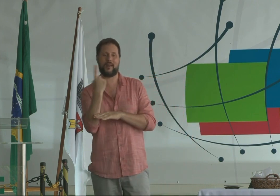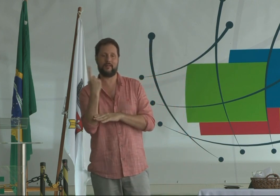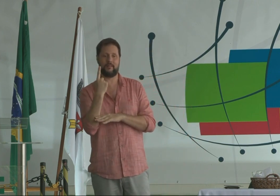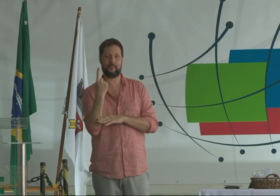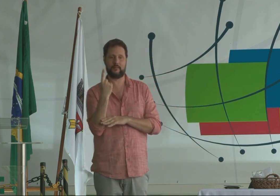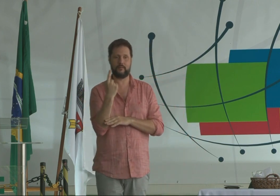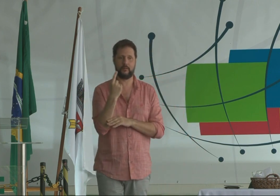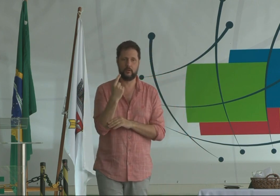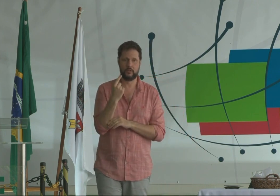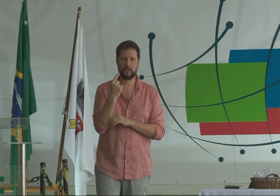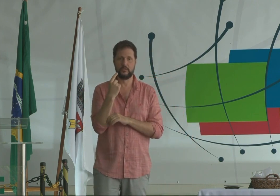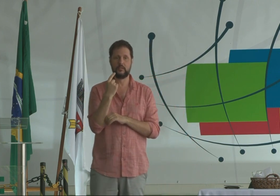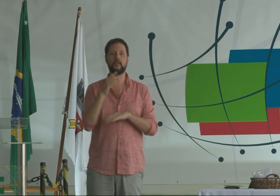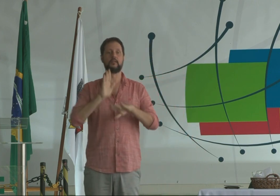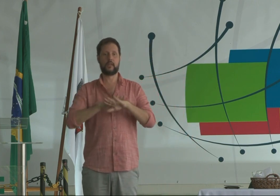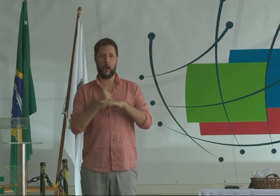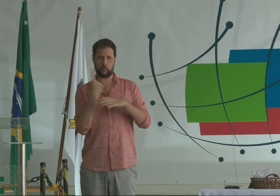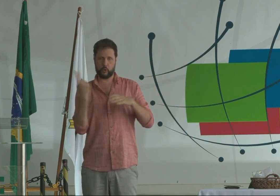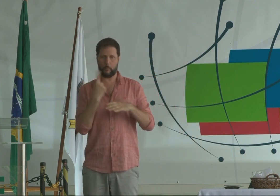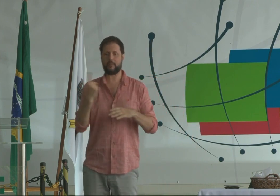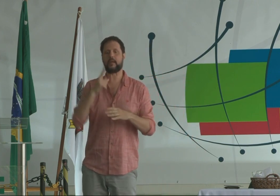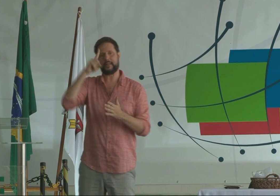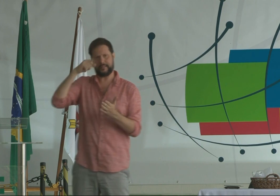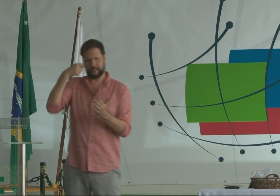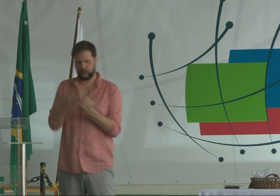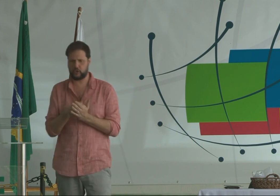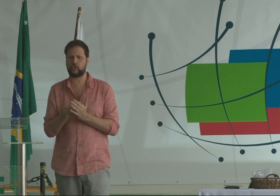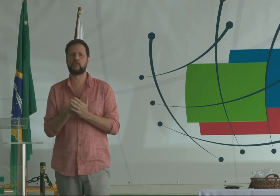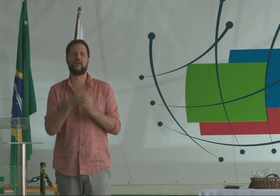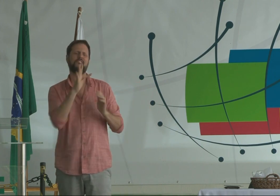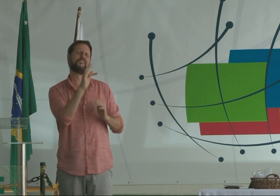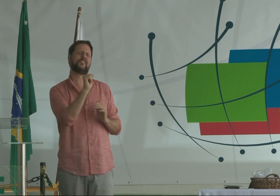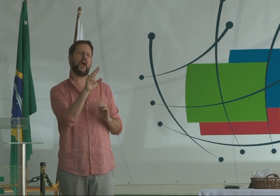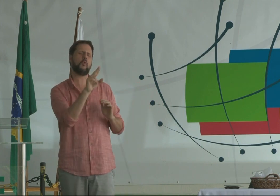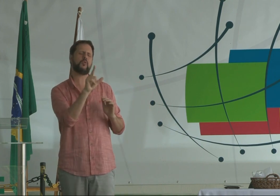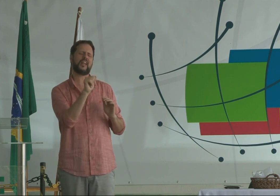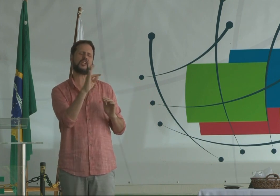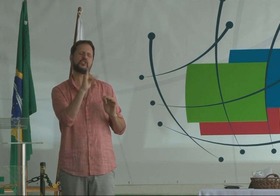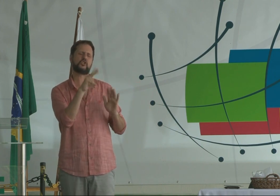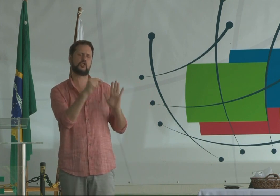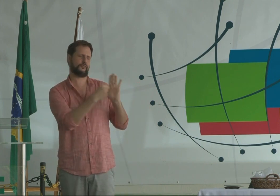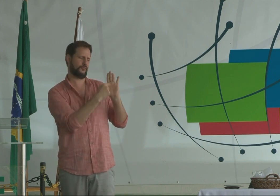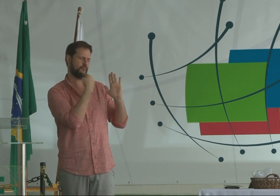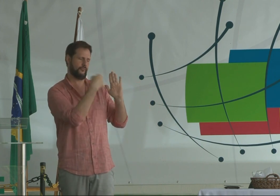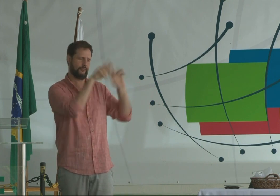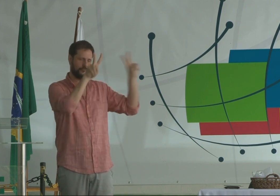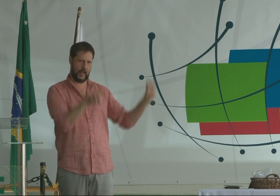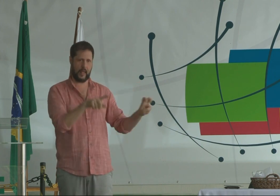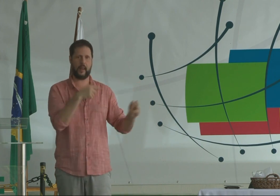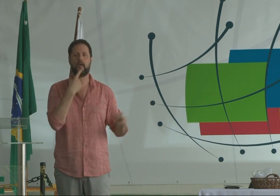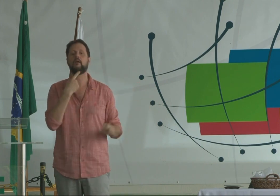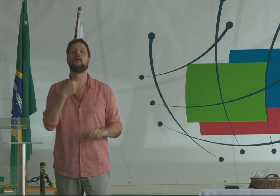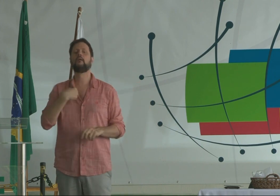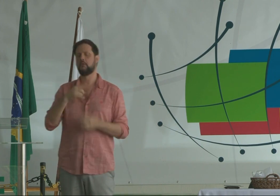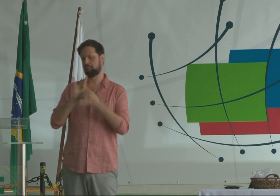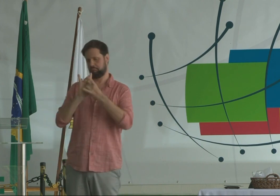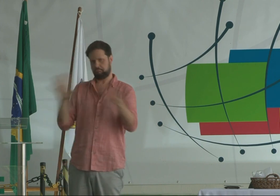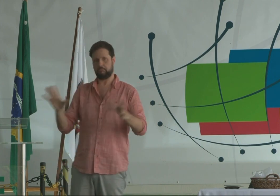algumas universidades, elas acabaram essa perspectiva. Ele já entende que esses processos, ele tem essa